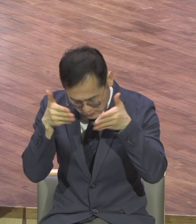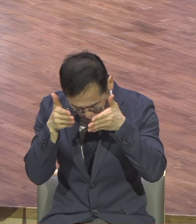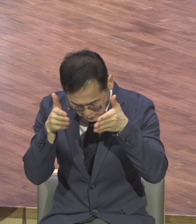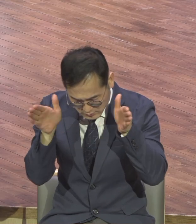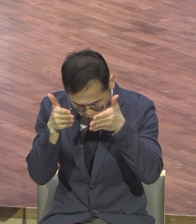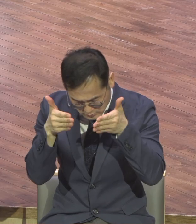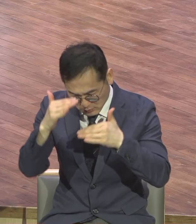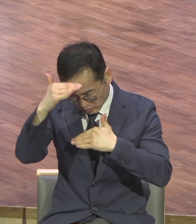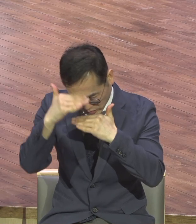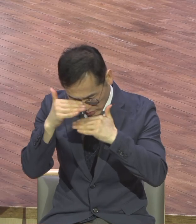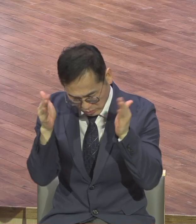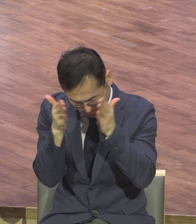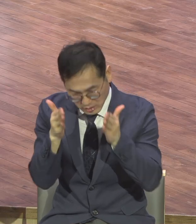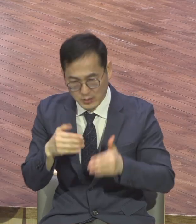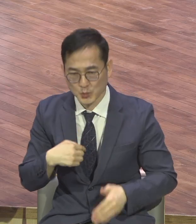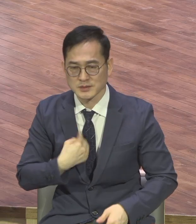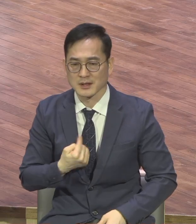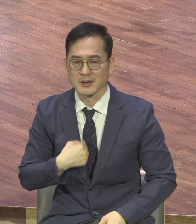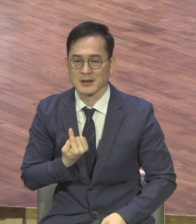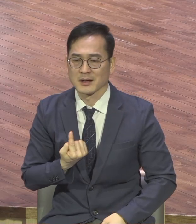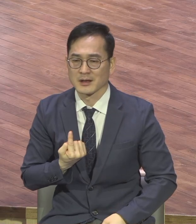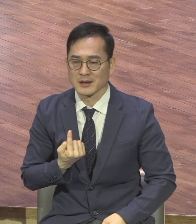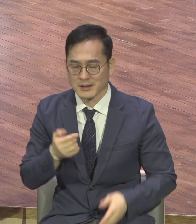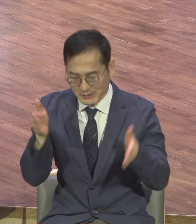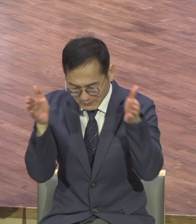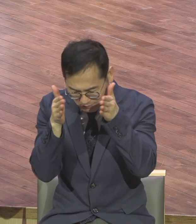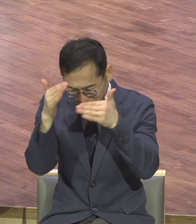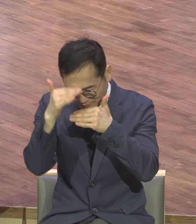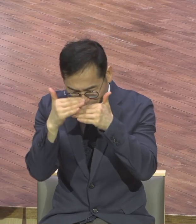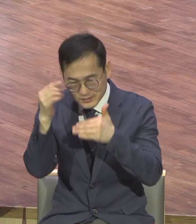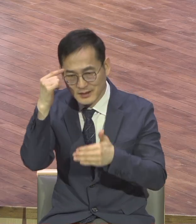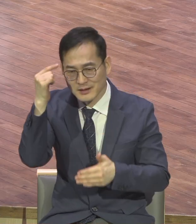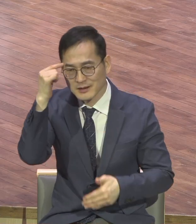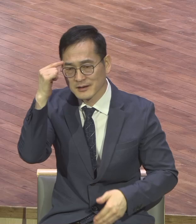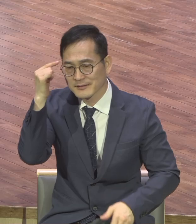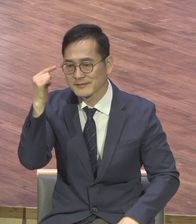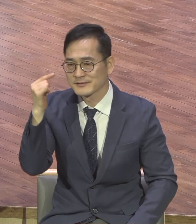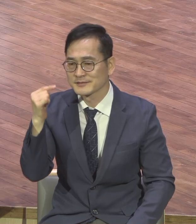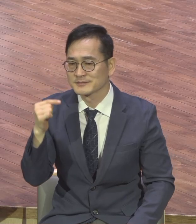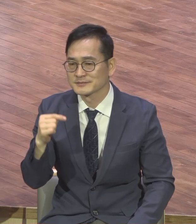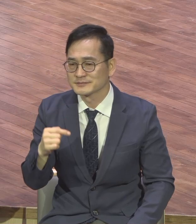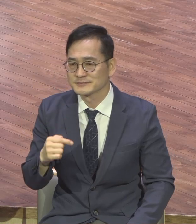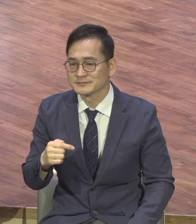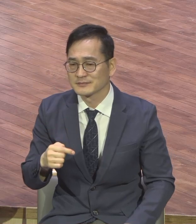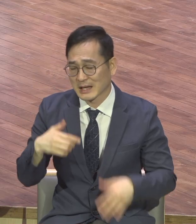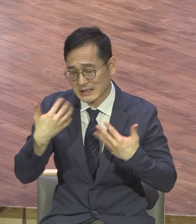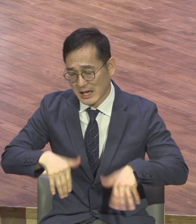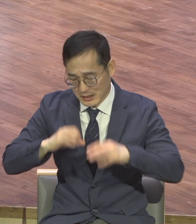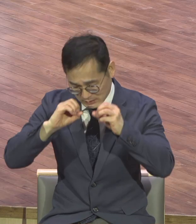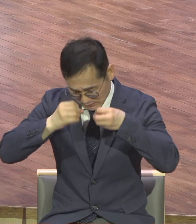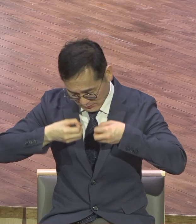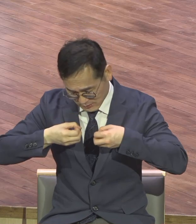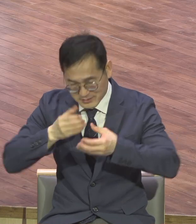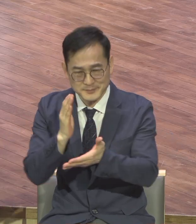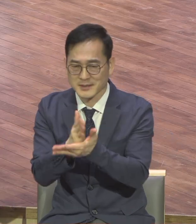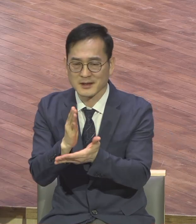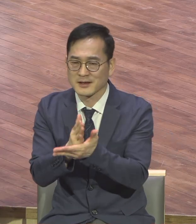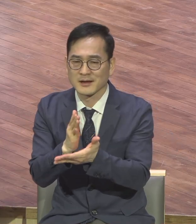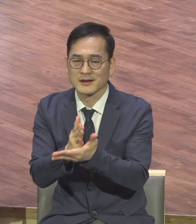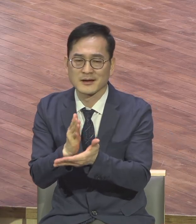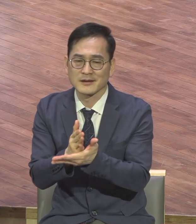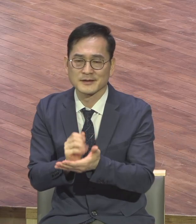벗어나. 왜 무능한 자신을 바라보느냐? 왜 연약한 자기 자신을 바라보느냐?